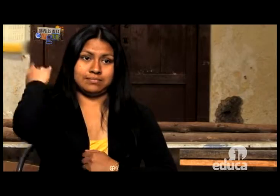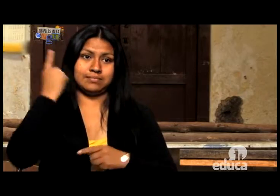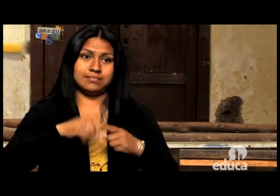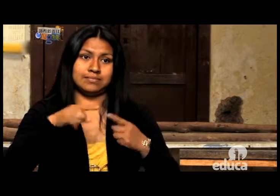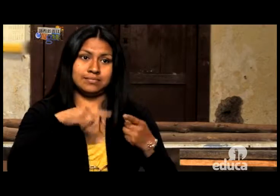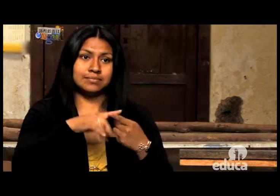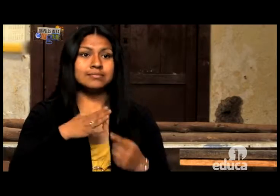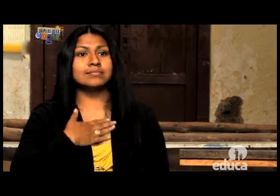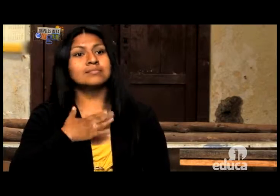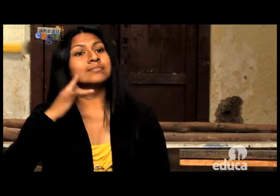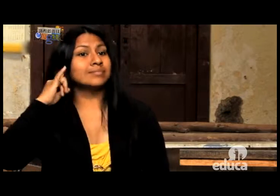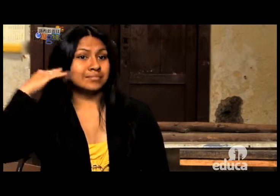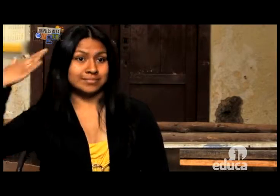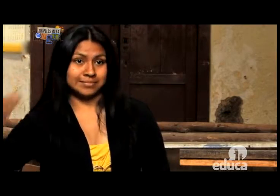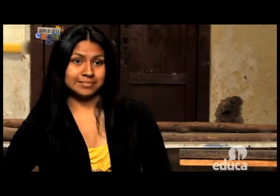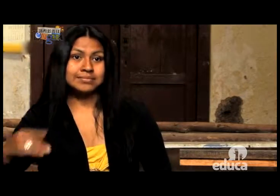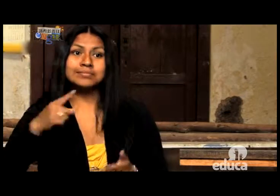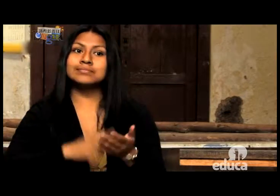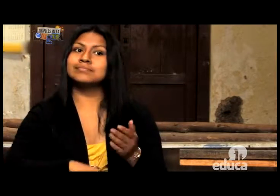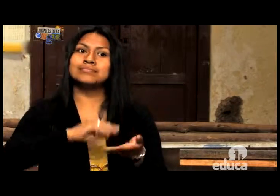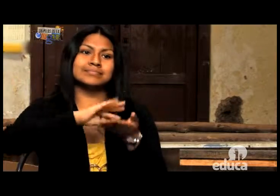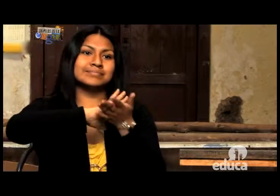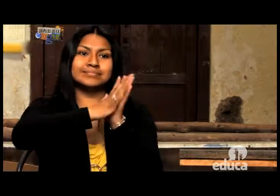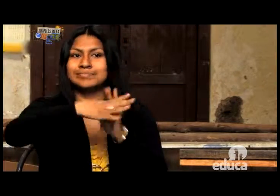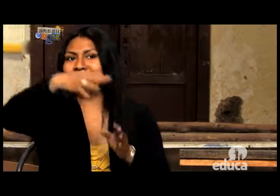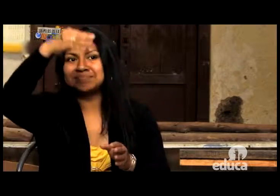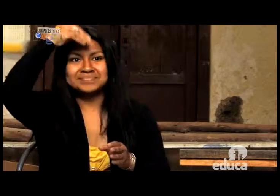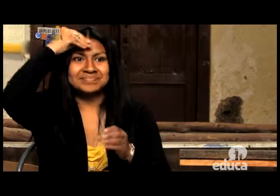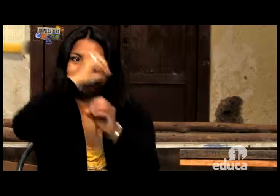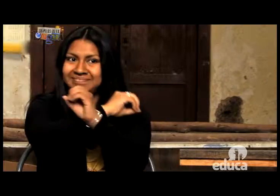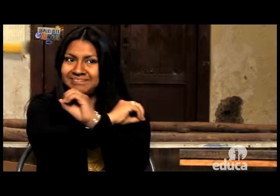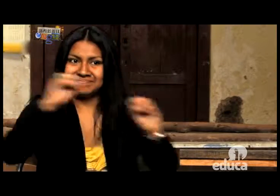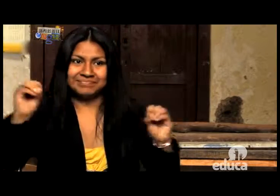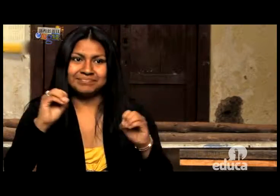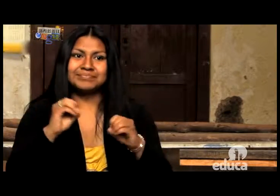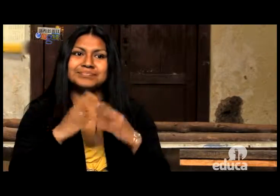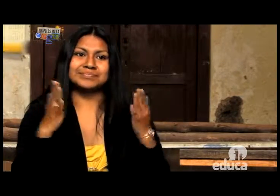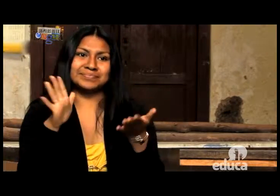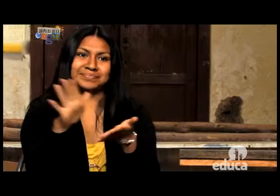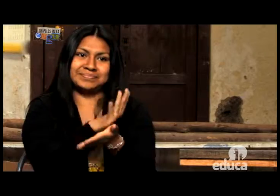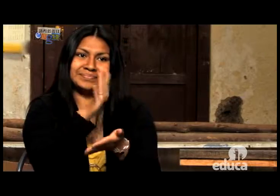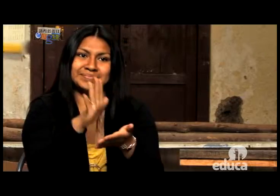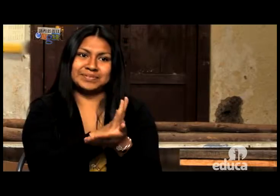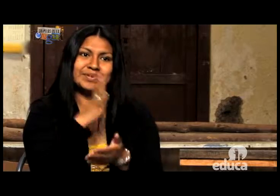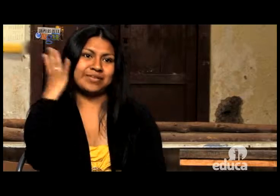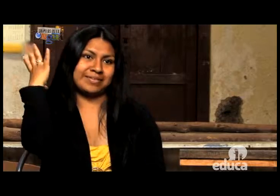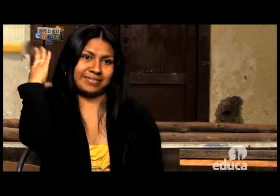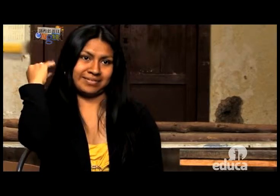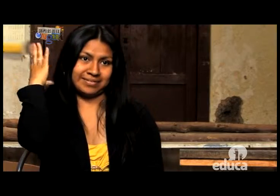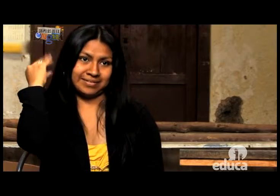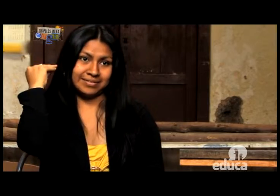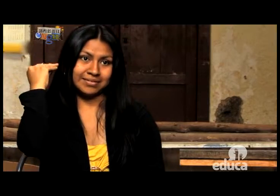Cuando yo era chiquita y estaba en la escuela, no sabía nada. Al principio, mis padres me pusieron en una escuela de